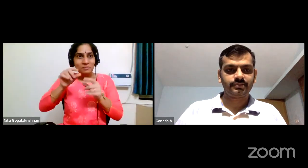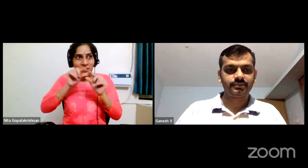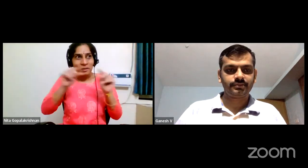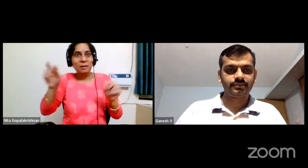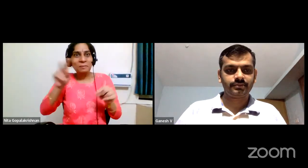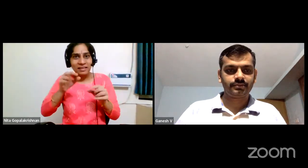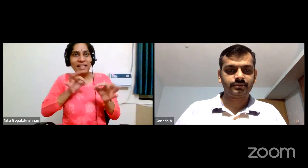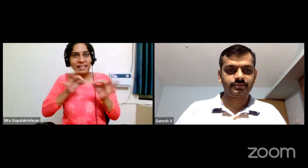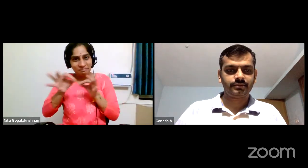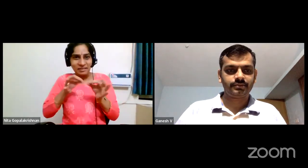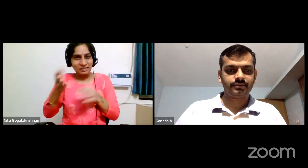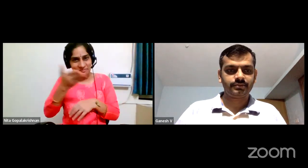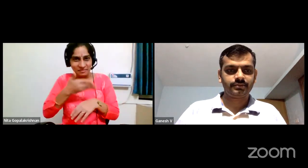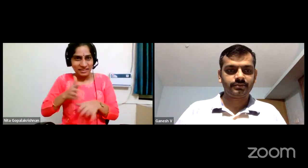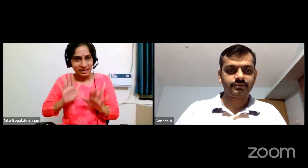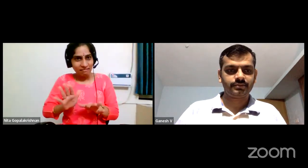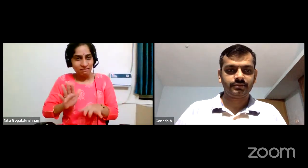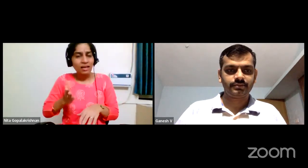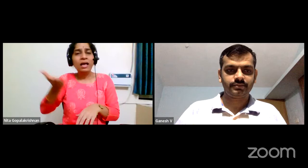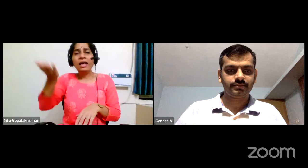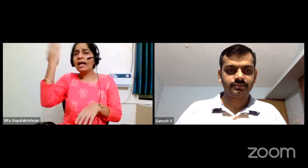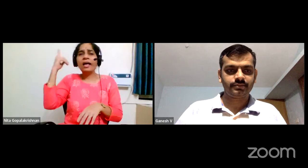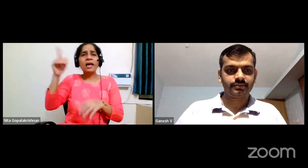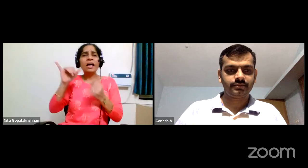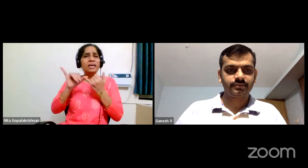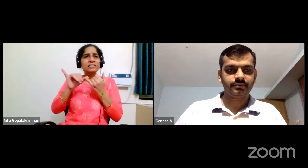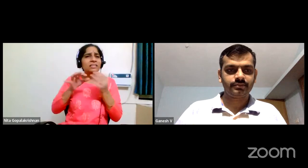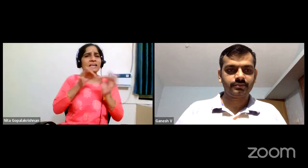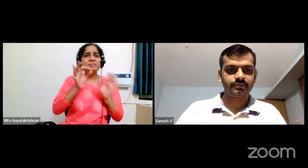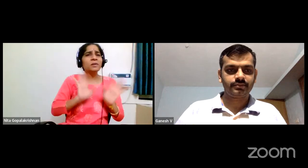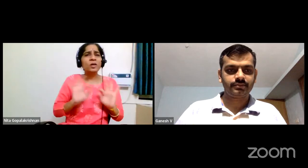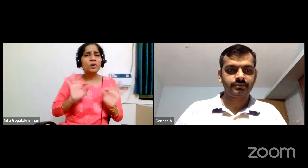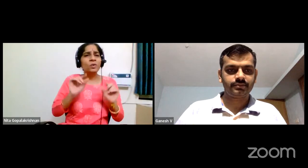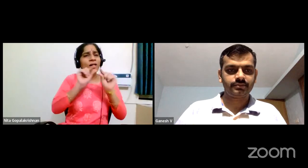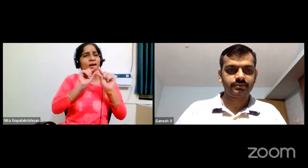नहीं समझ पाते हैं, तो हमारे लिए एक्सप्लेनेशन है।